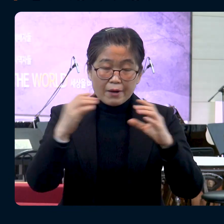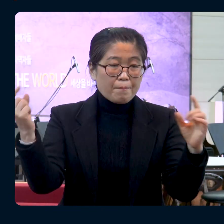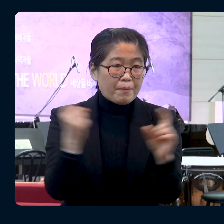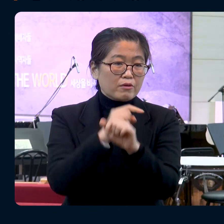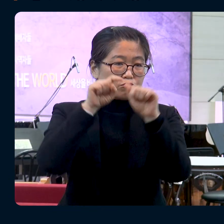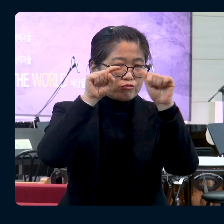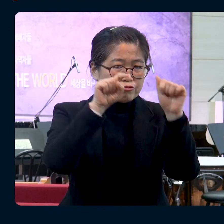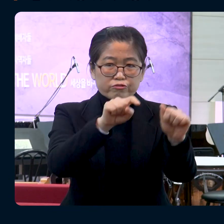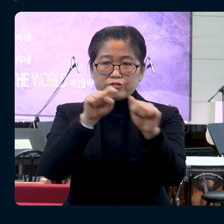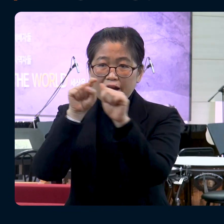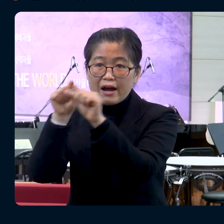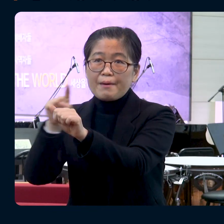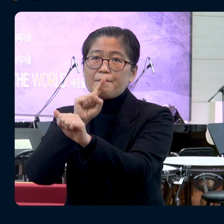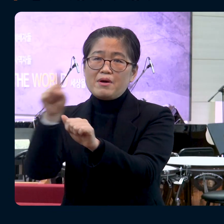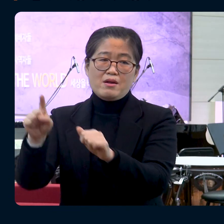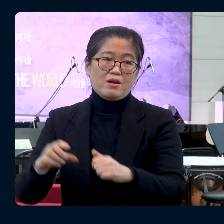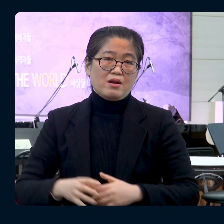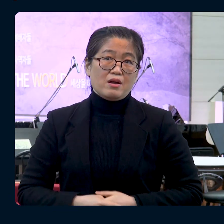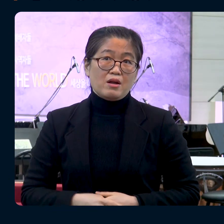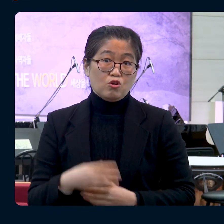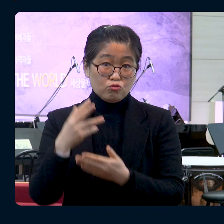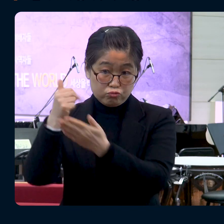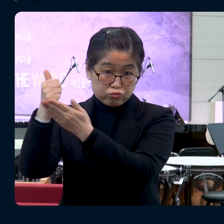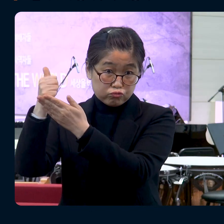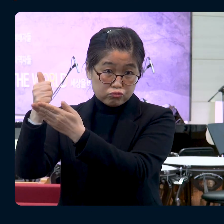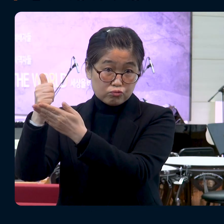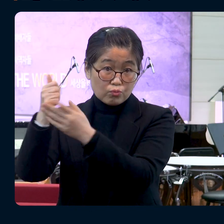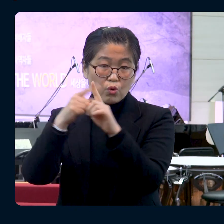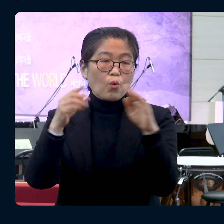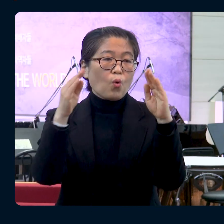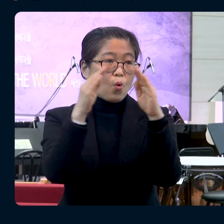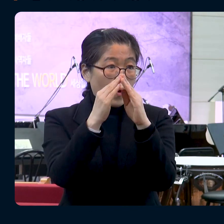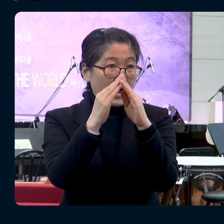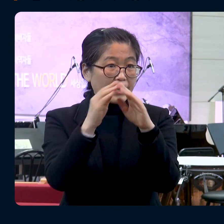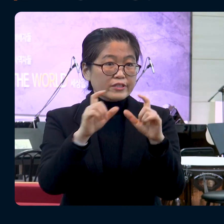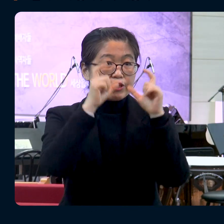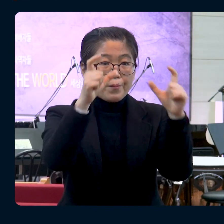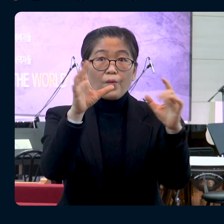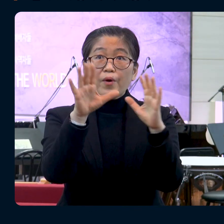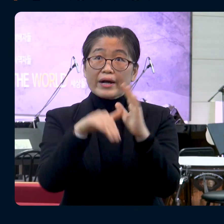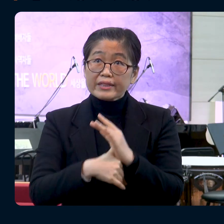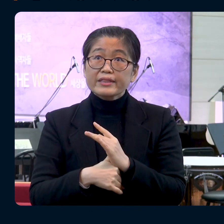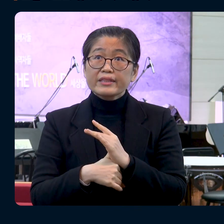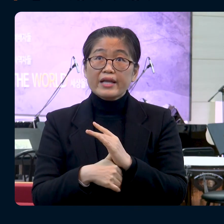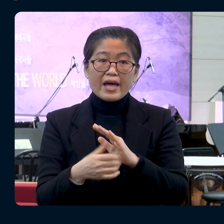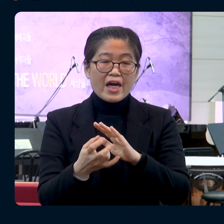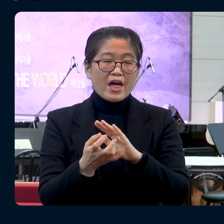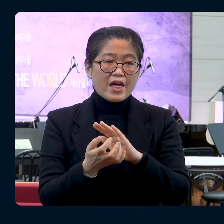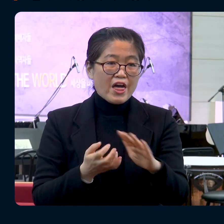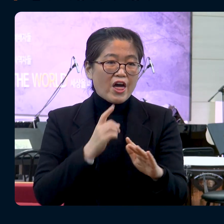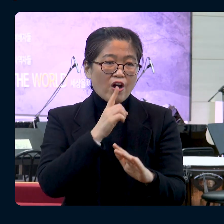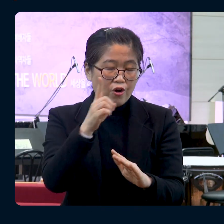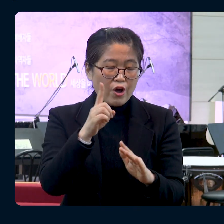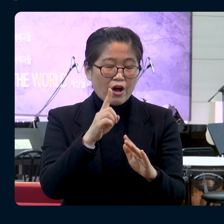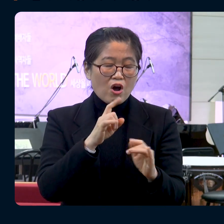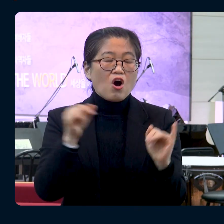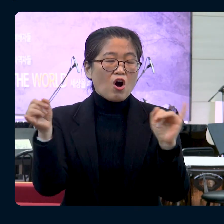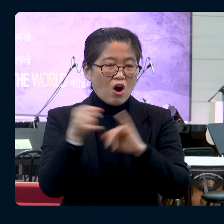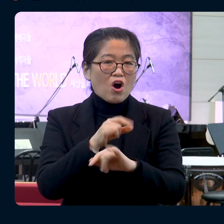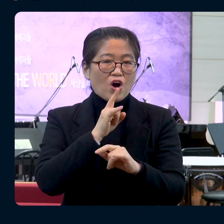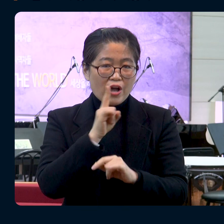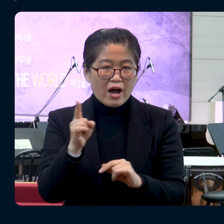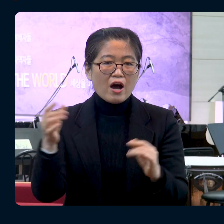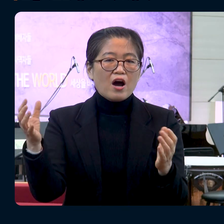주셨으니까. 그리고 또한 이건 바로 우리 주님께서 주님의 교회를 선포하면서 예언의 말씀으로 그리고 언약의